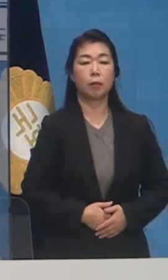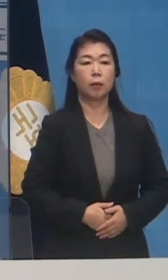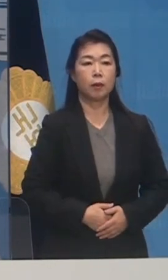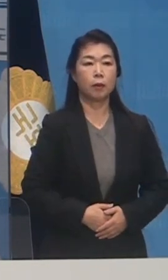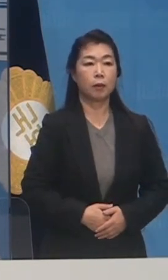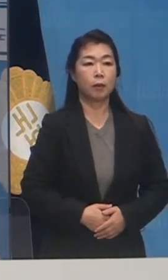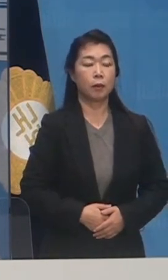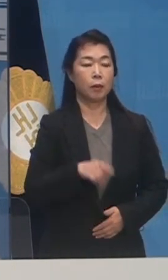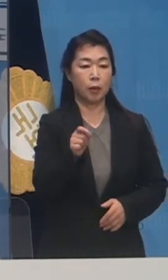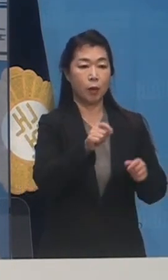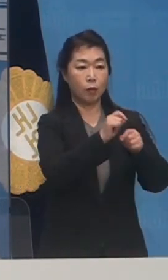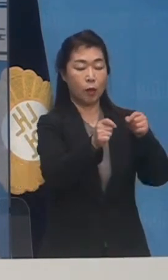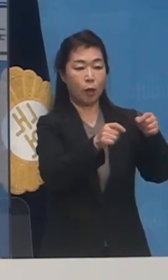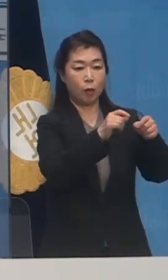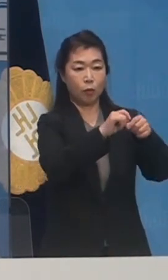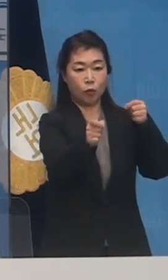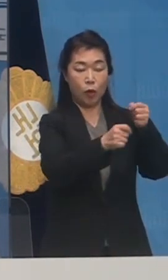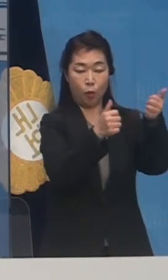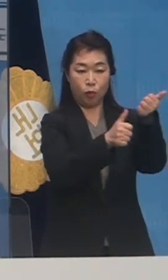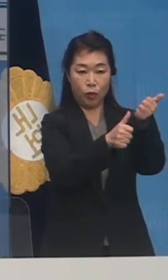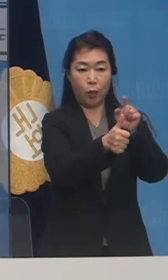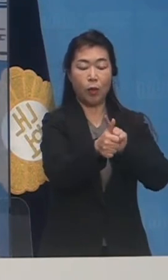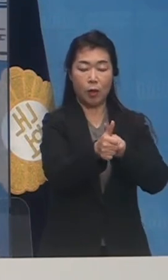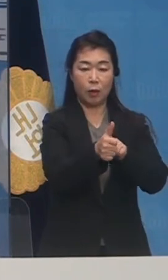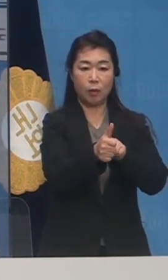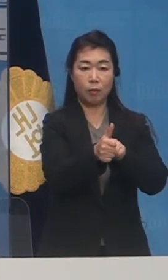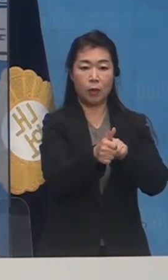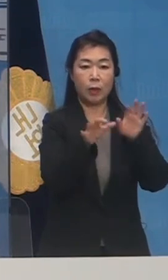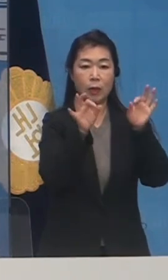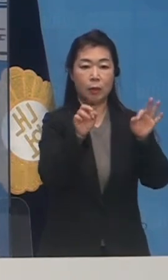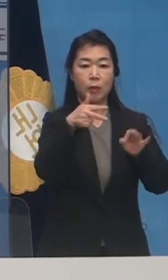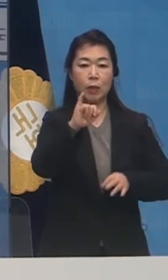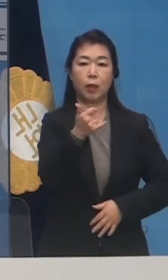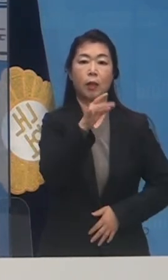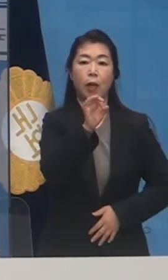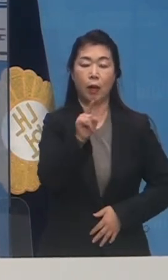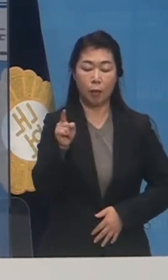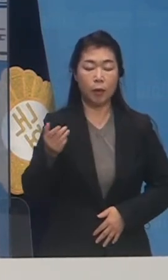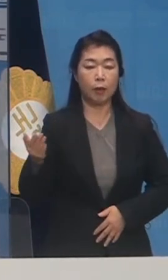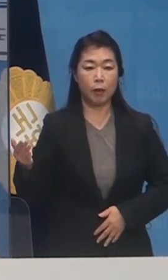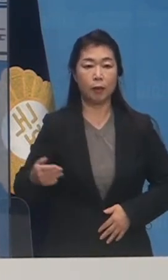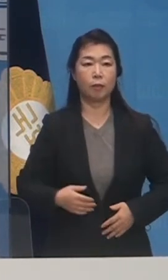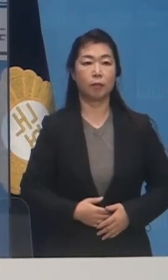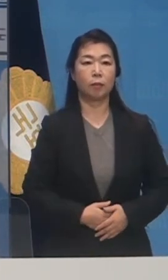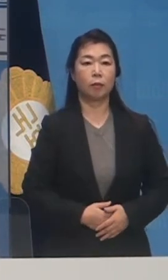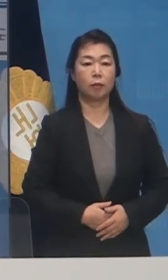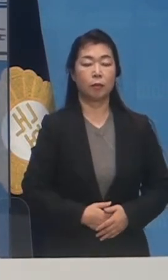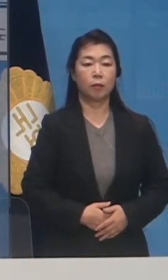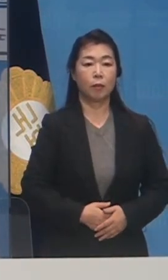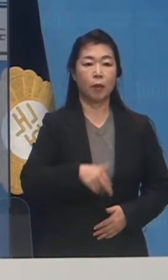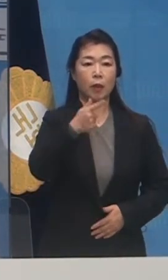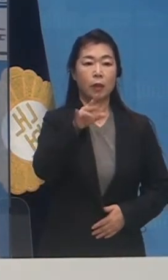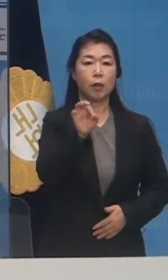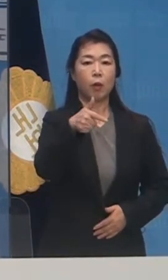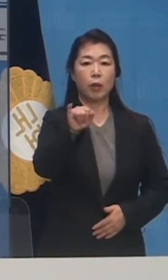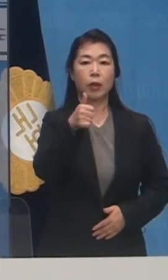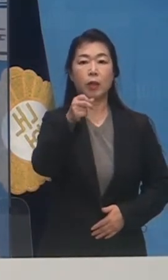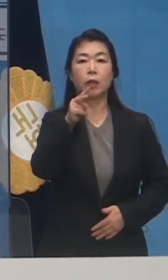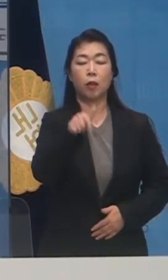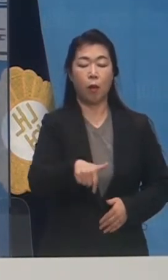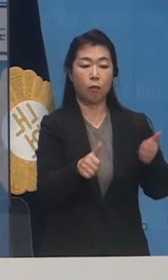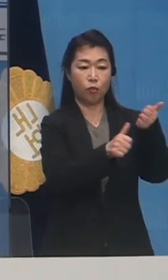김진아 KCG의 수석 부지회장님 참석하셨습니다. 네. 정기혁